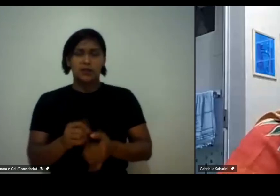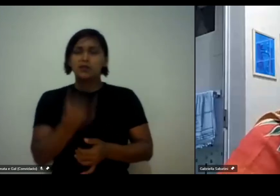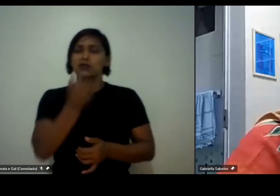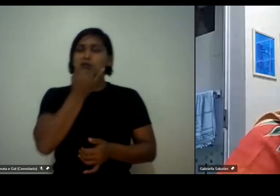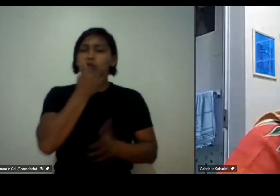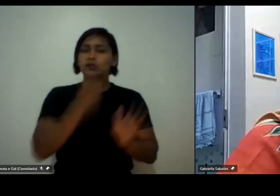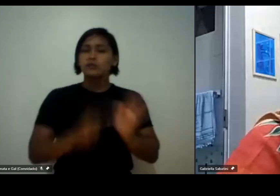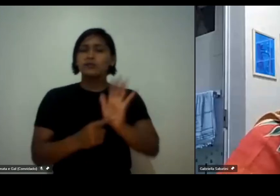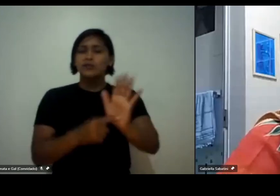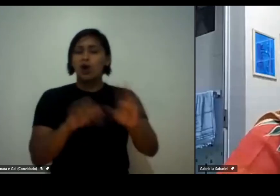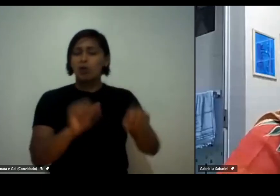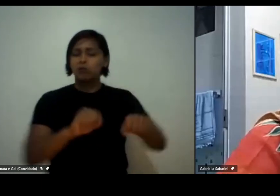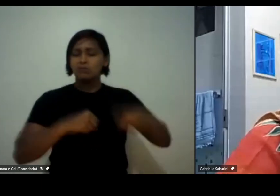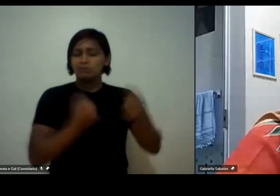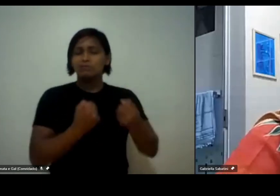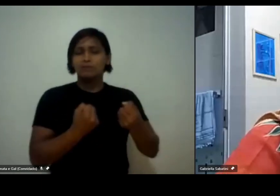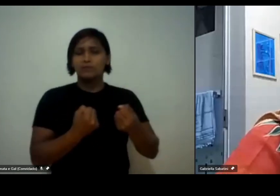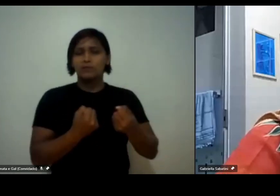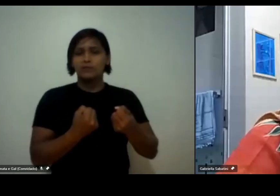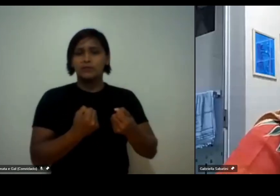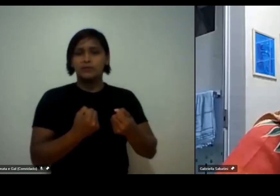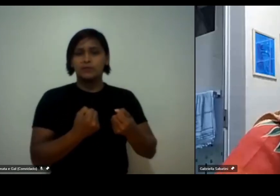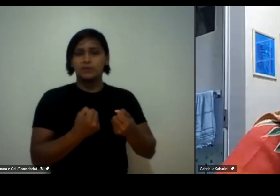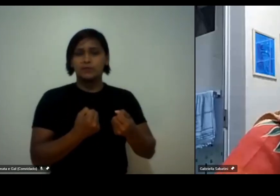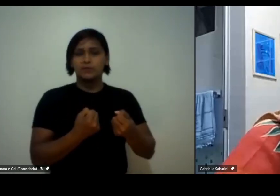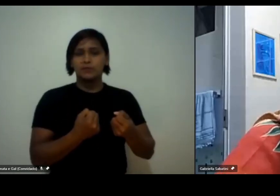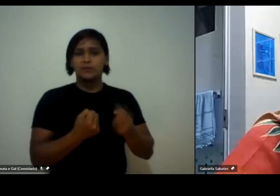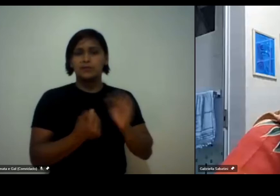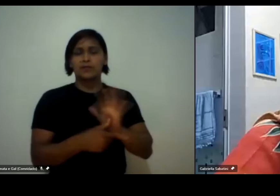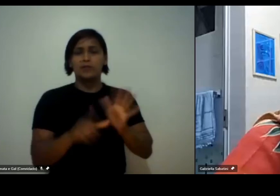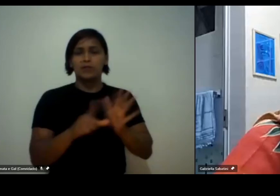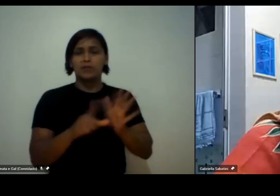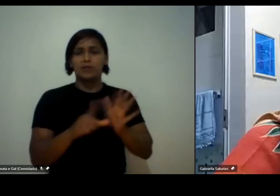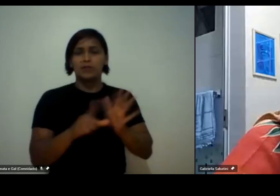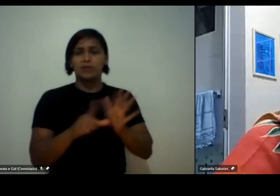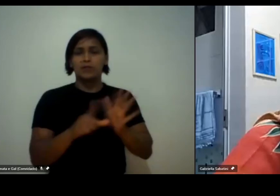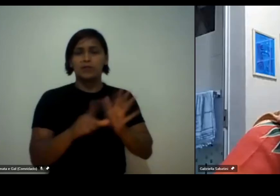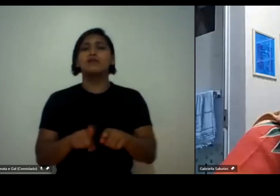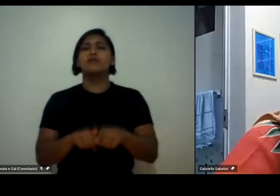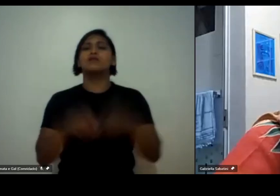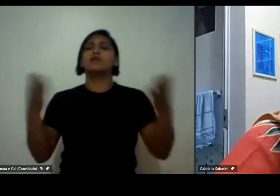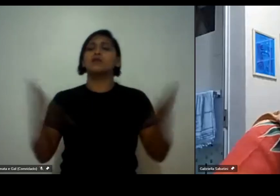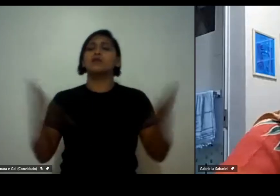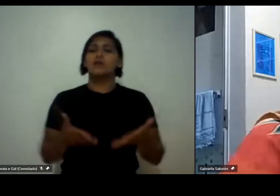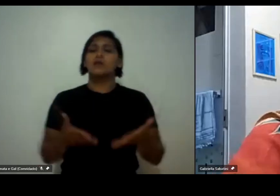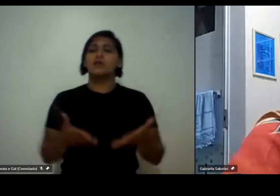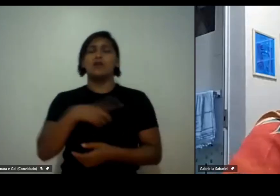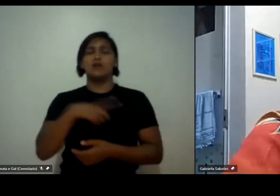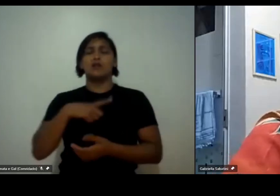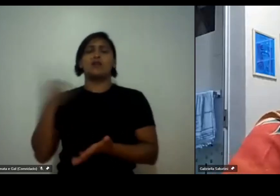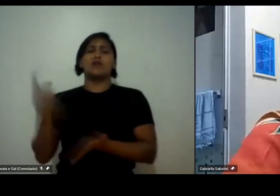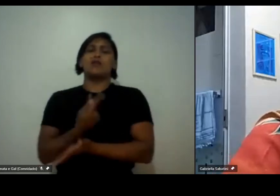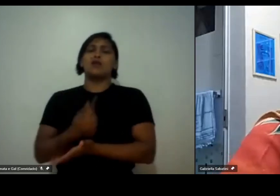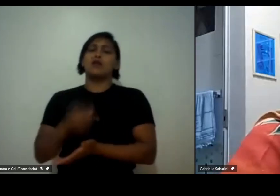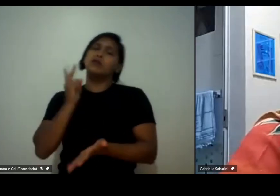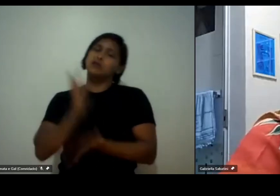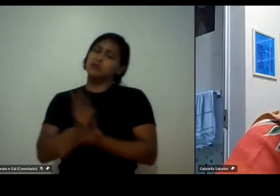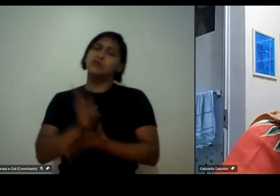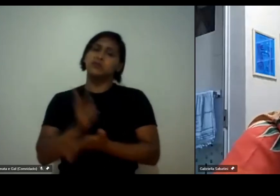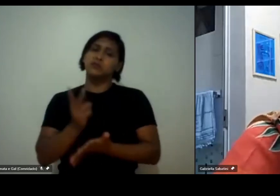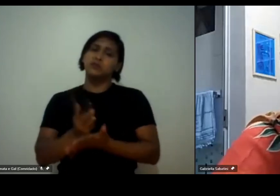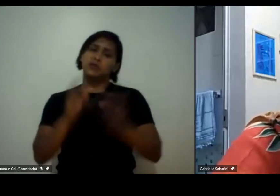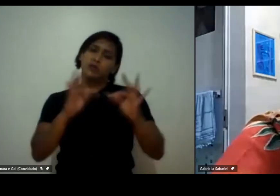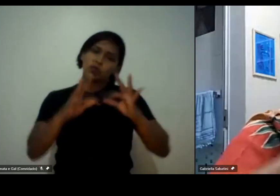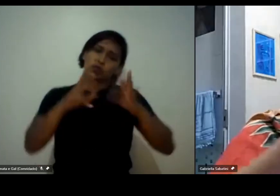força física. E antes dele, já estávamos resistindo e permaneceremos com